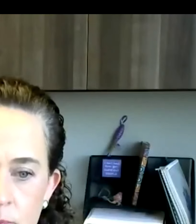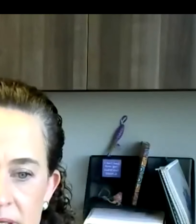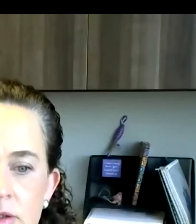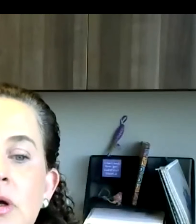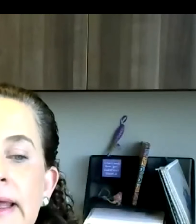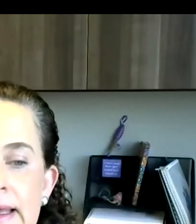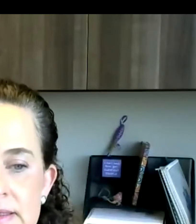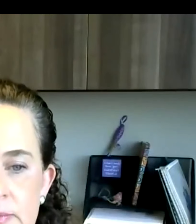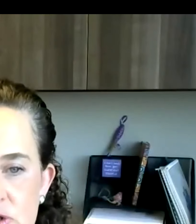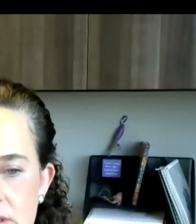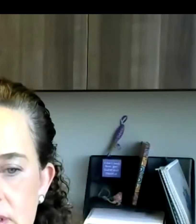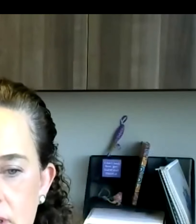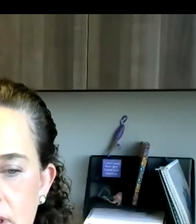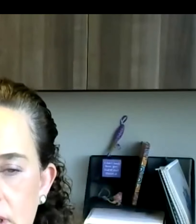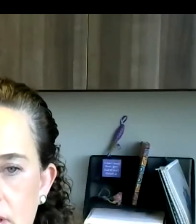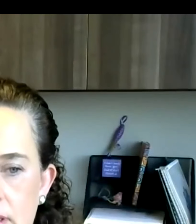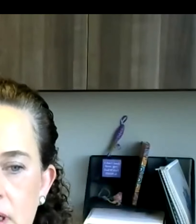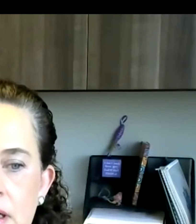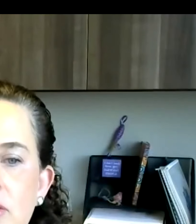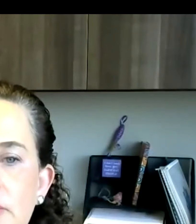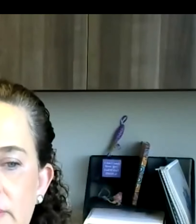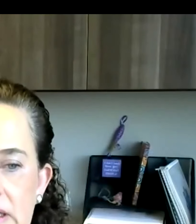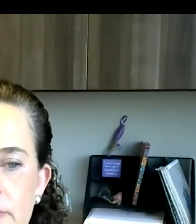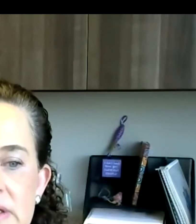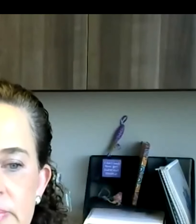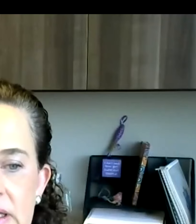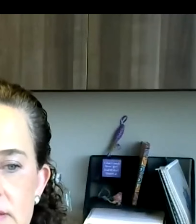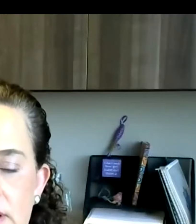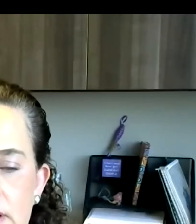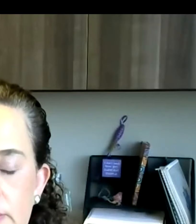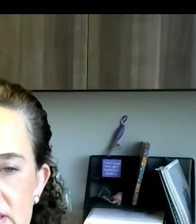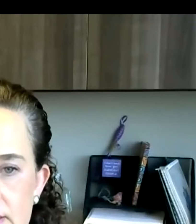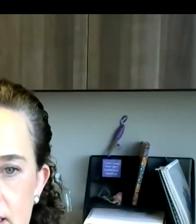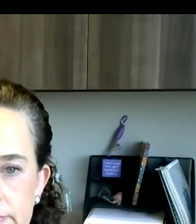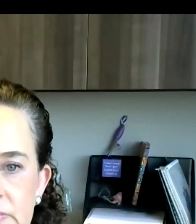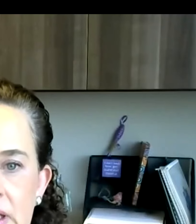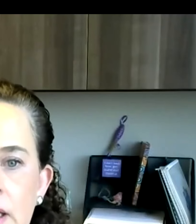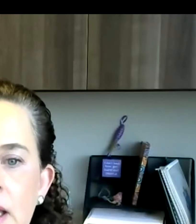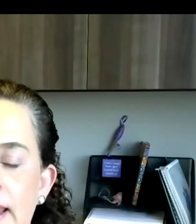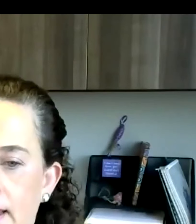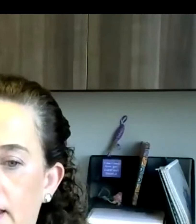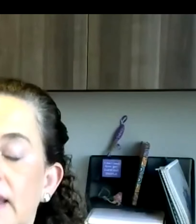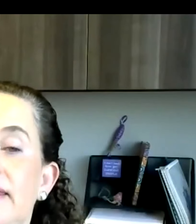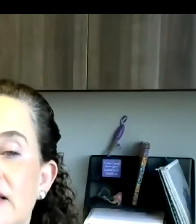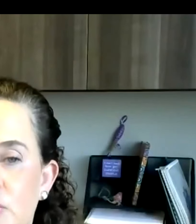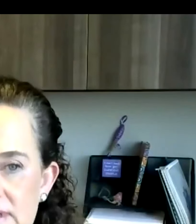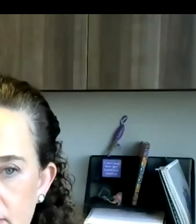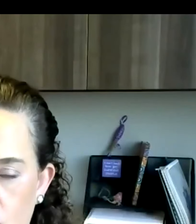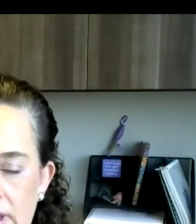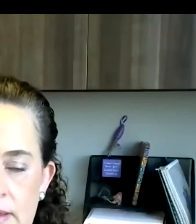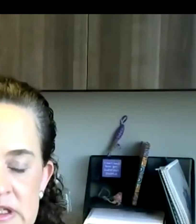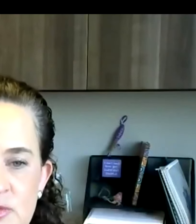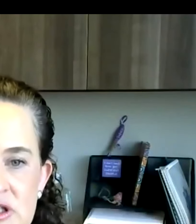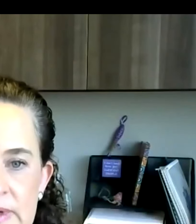privacidad completo, ese pues sí se requiere entregarlo de manera presencial. Y